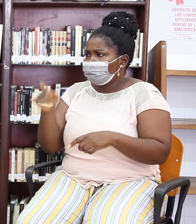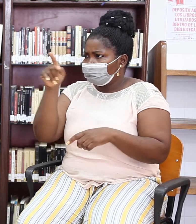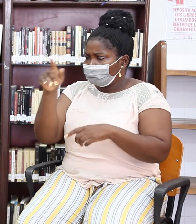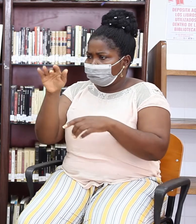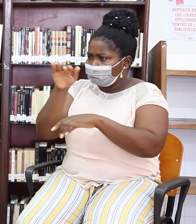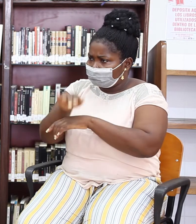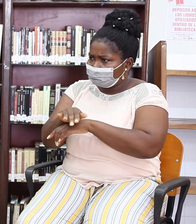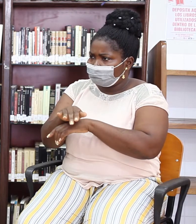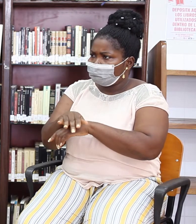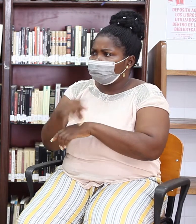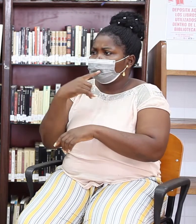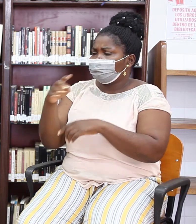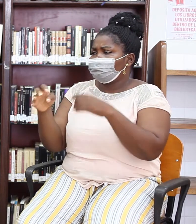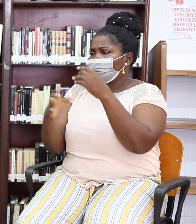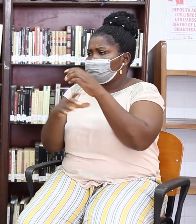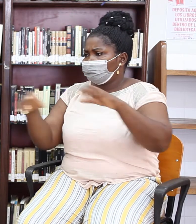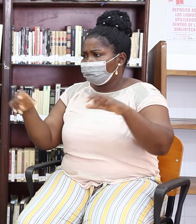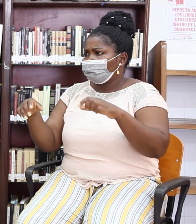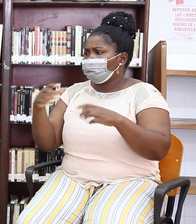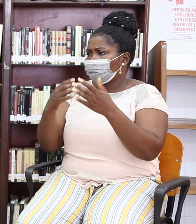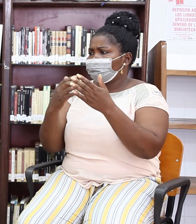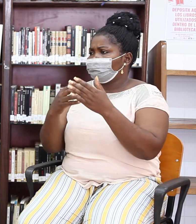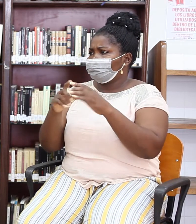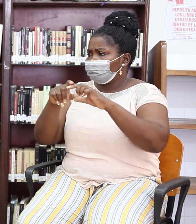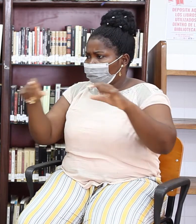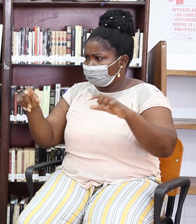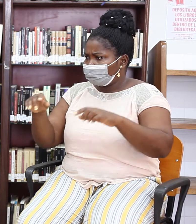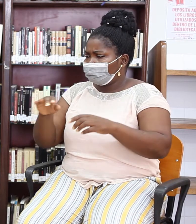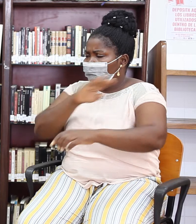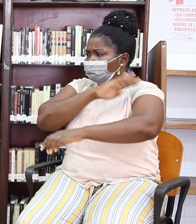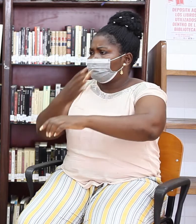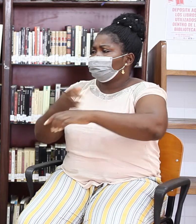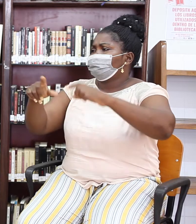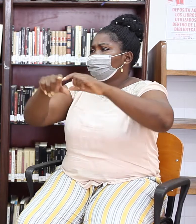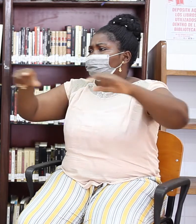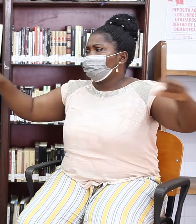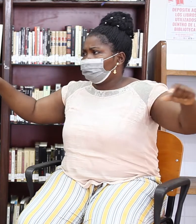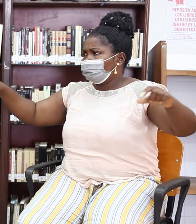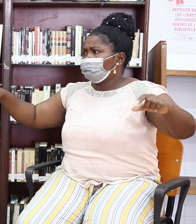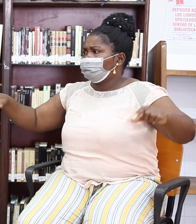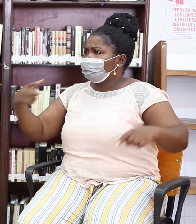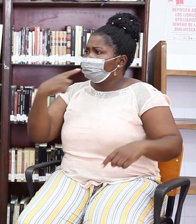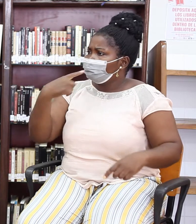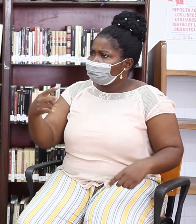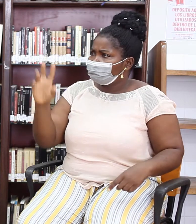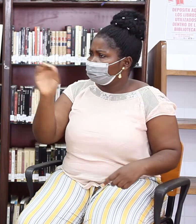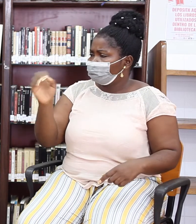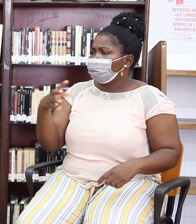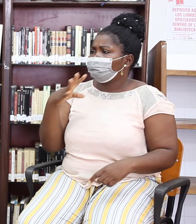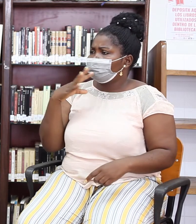noche el palo del ladrón crecerá un palmo más de largo, pero no se lo digas a nadie».